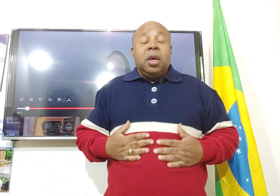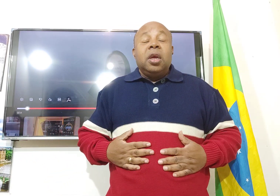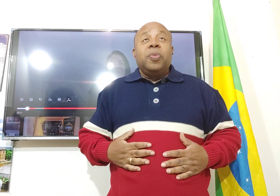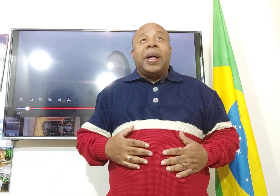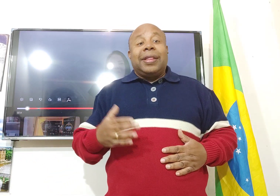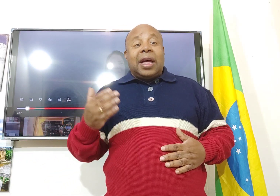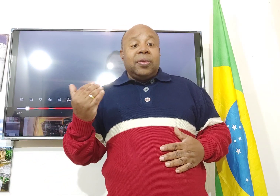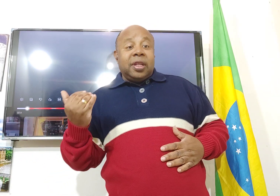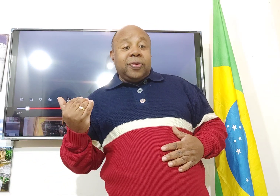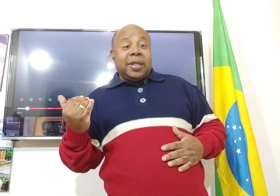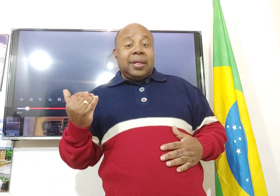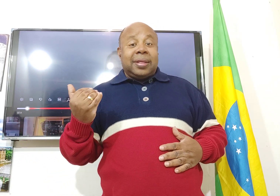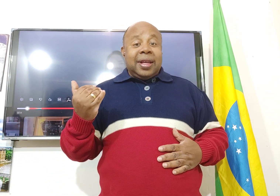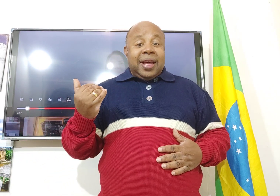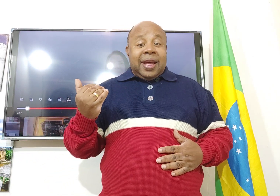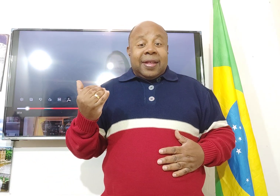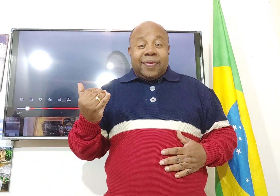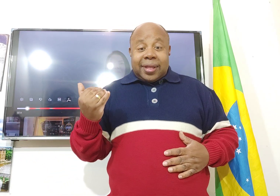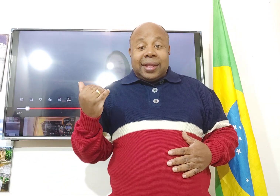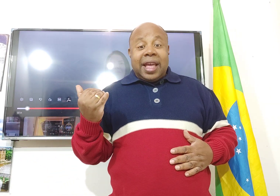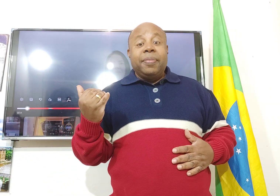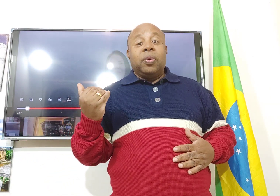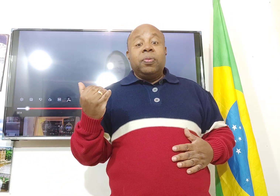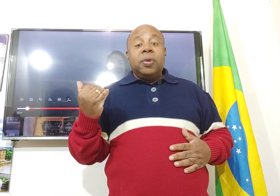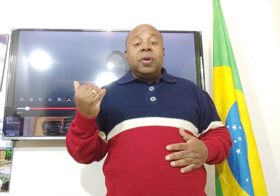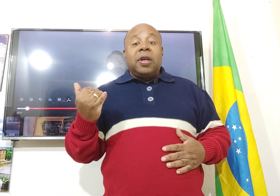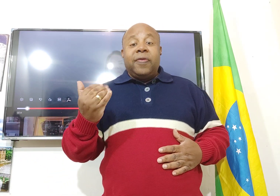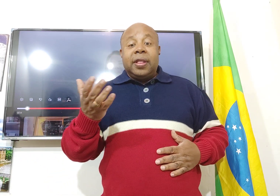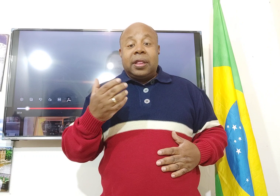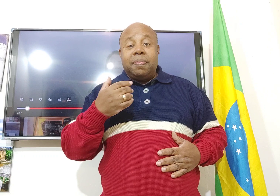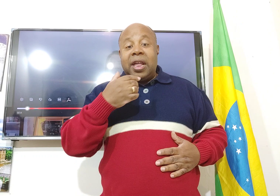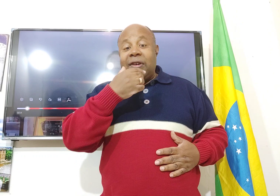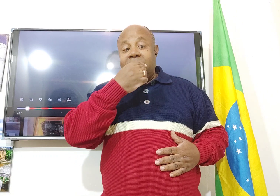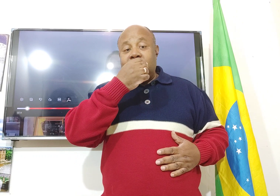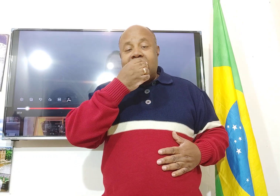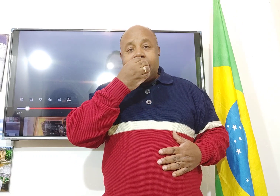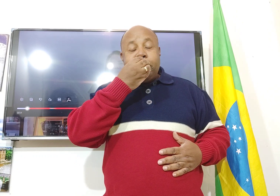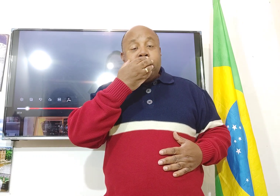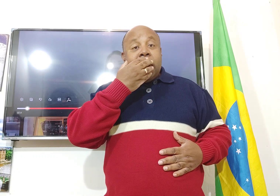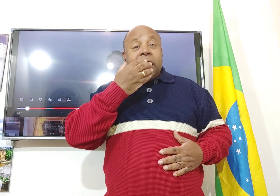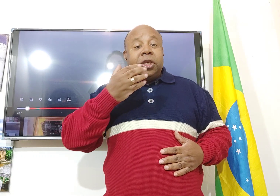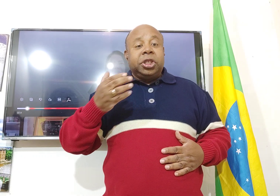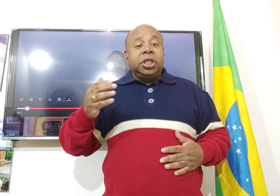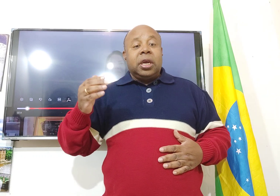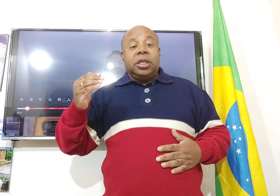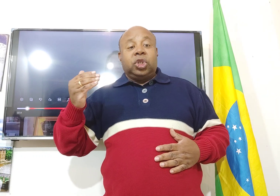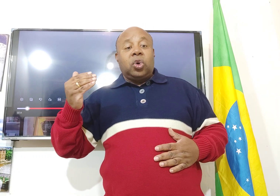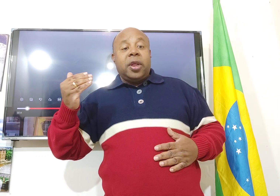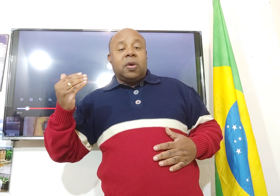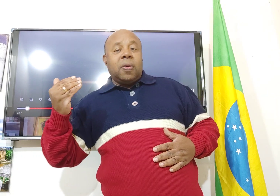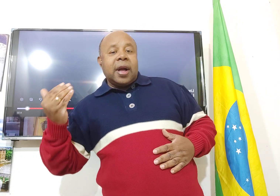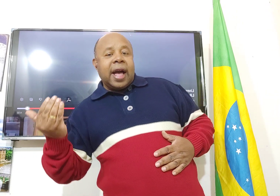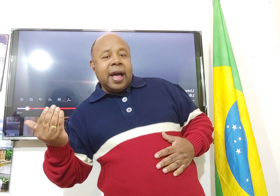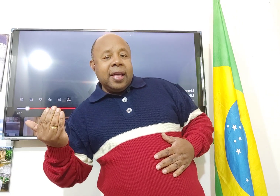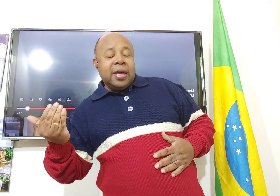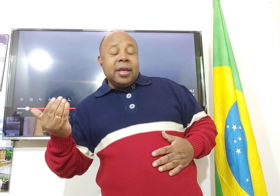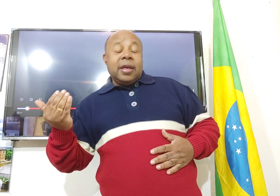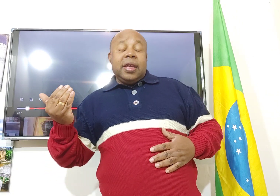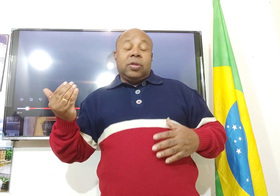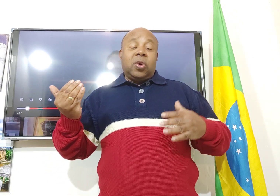E no passado, não sei se vocês lembram, talvez a Sibéria vai me ajudar, existia a história com H e a história